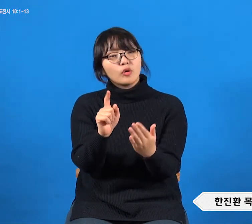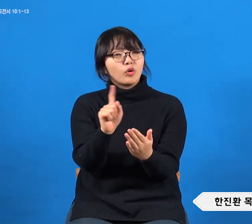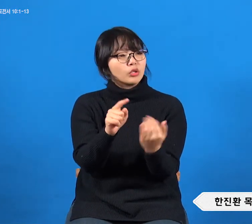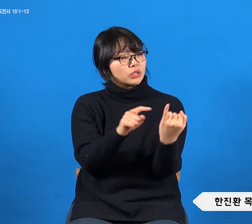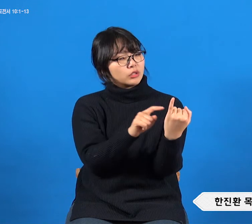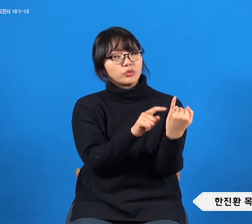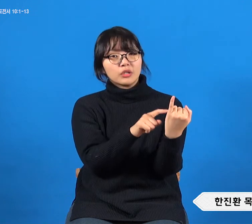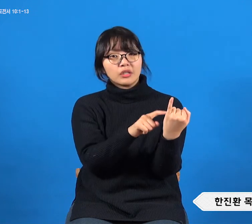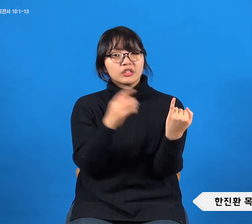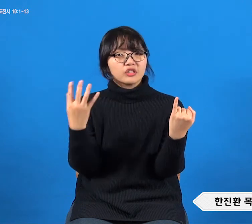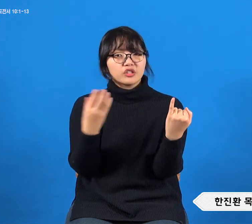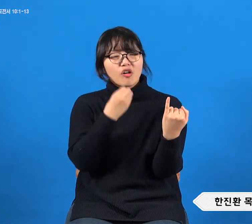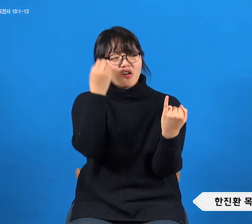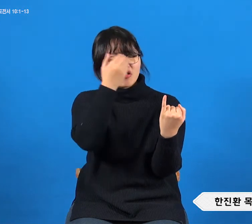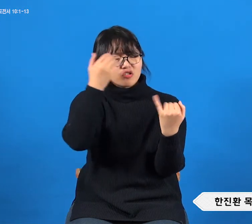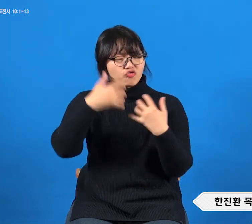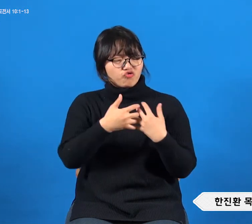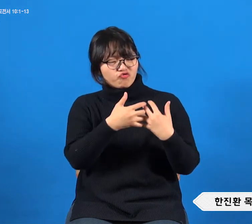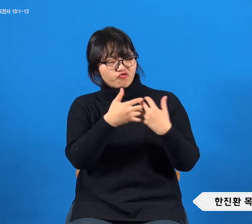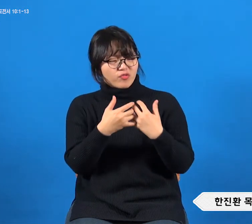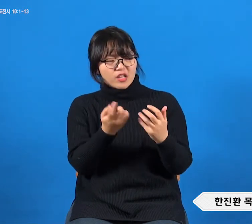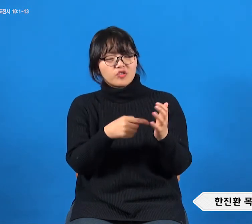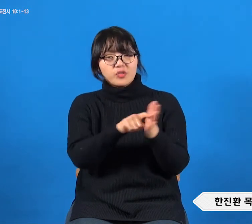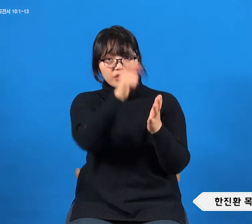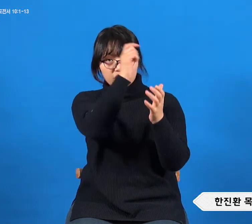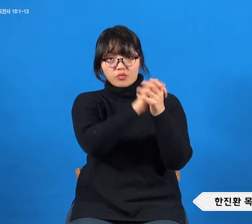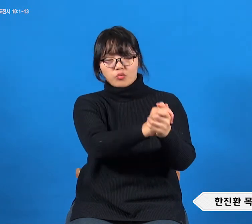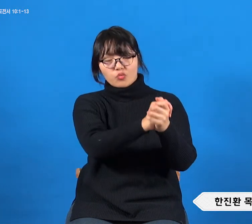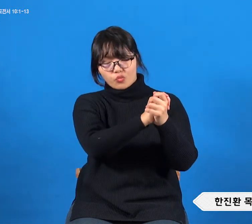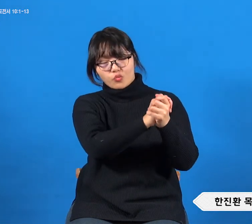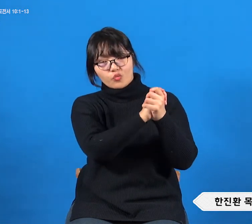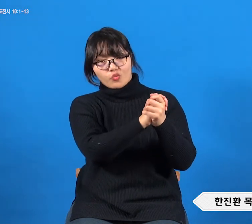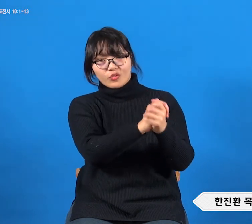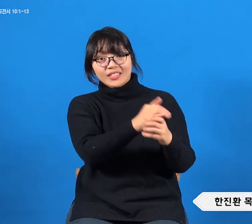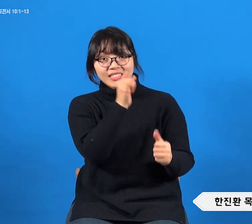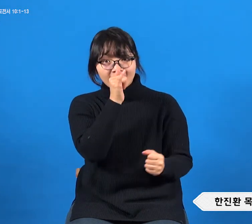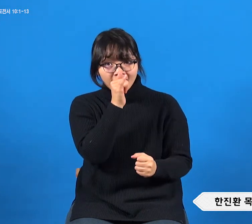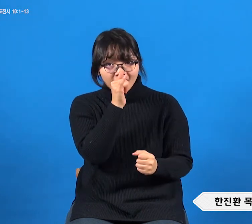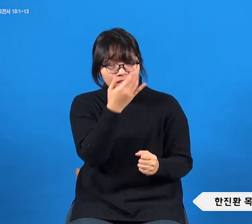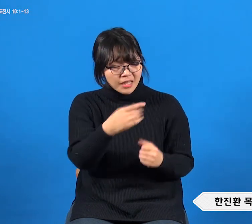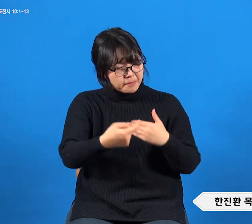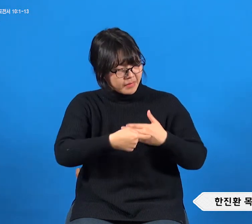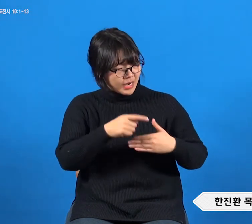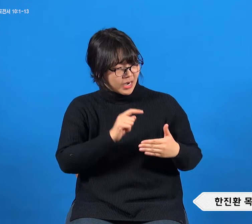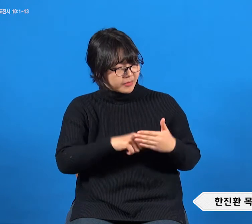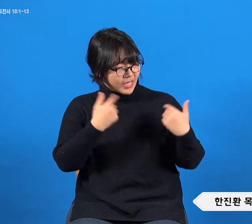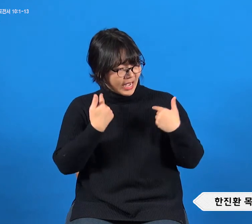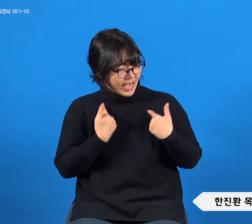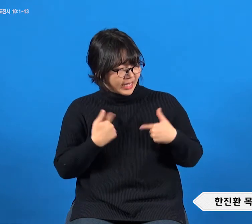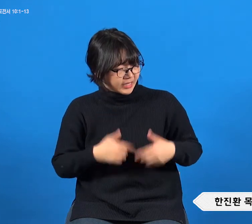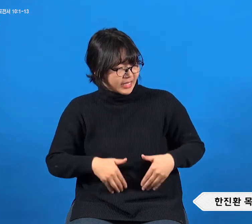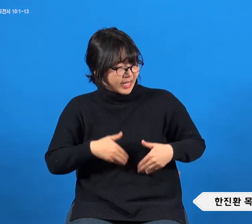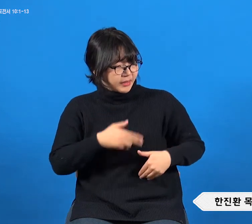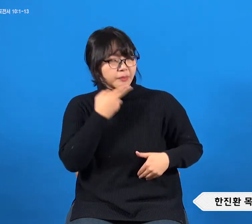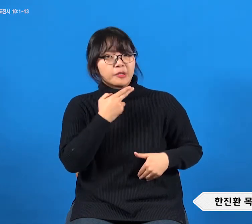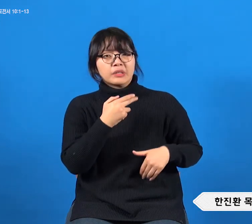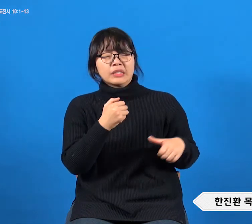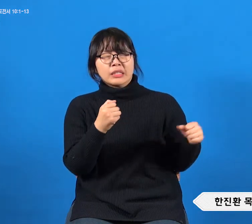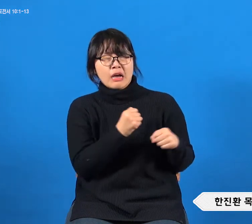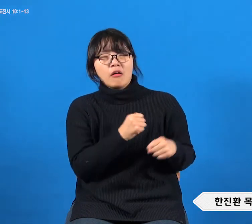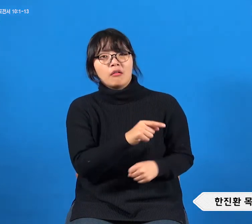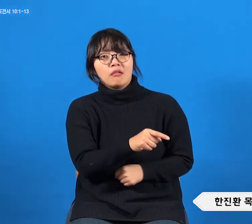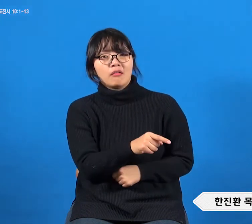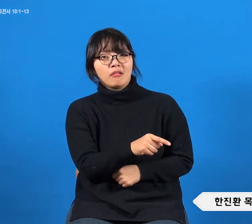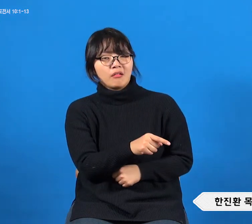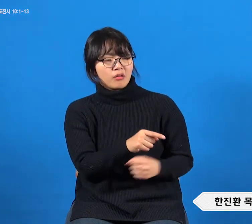부인이 성령 충만하게 해달라고 기도를 하는데 마음이 늘 냉랭합니다. 아무리 기도를 해도